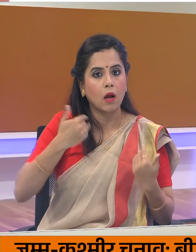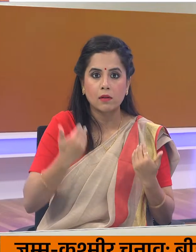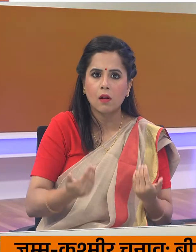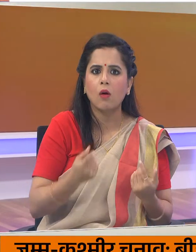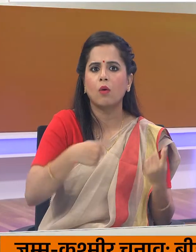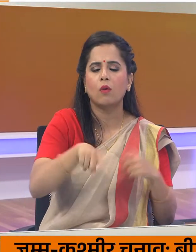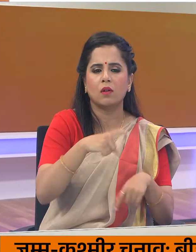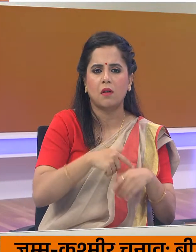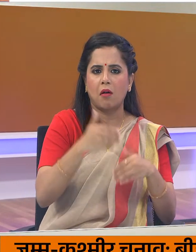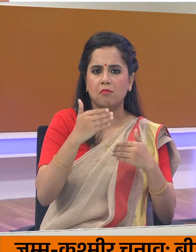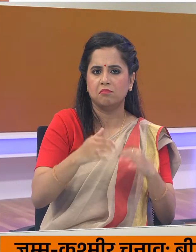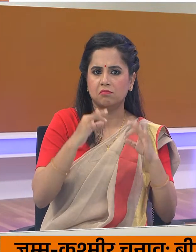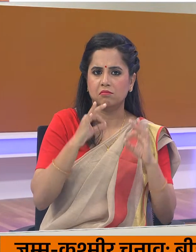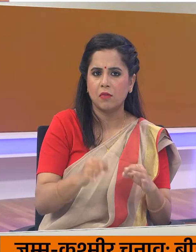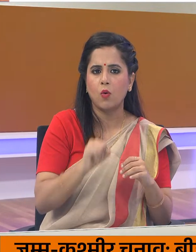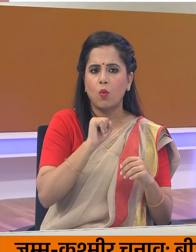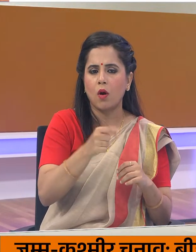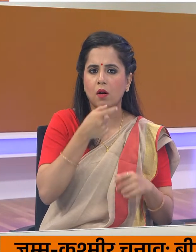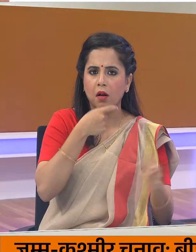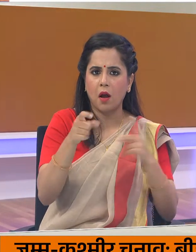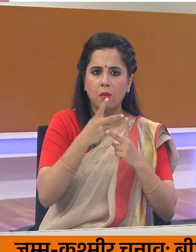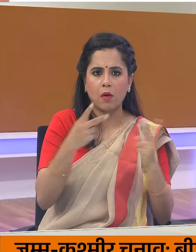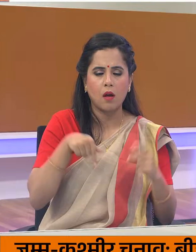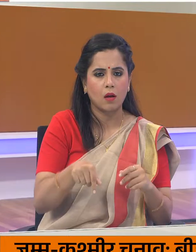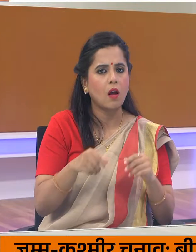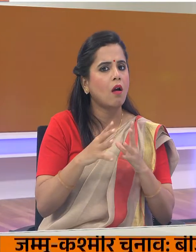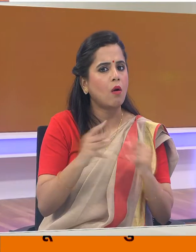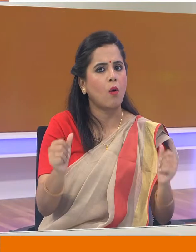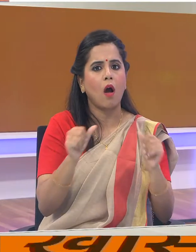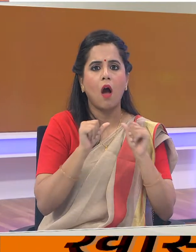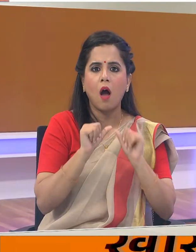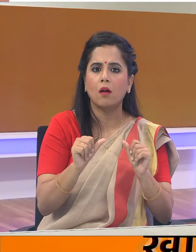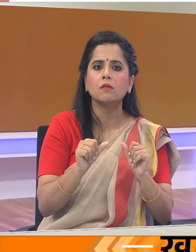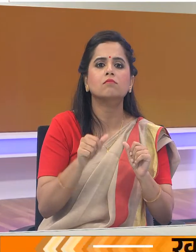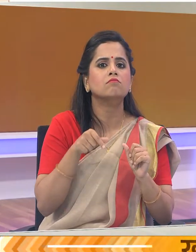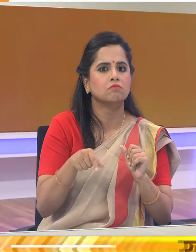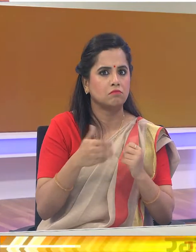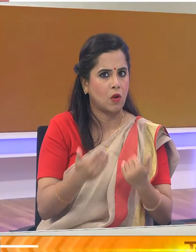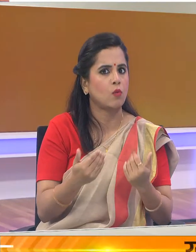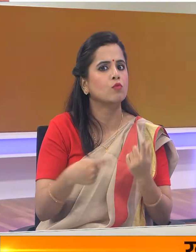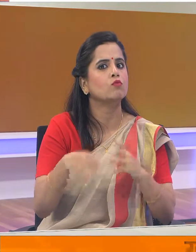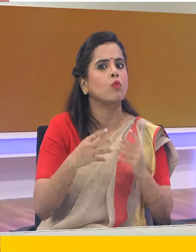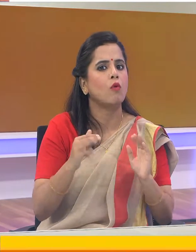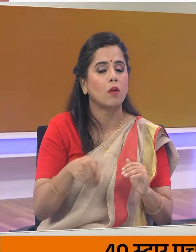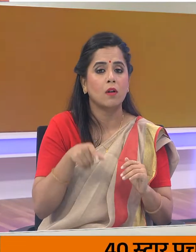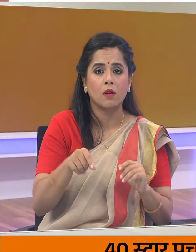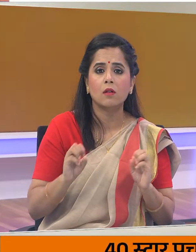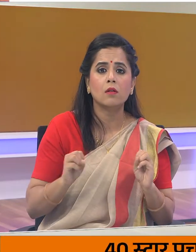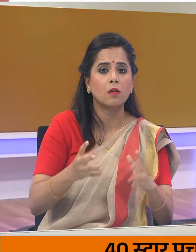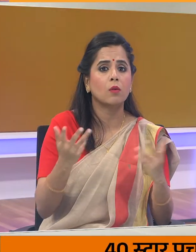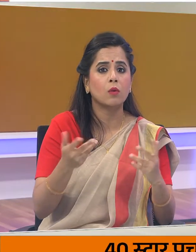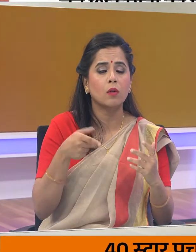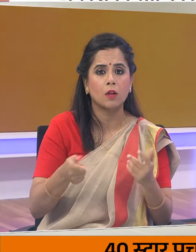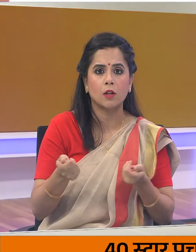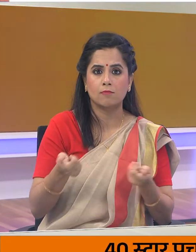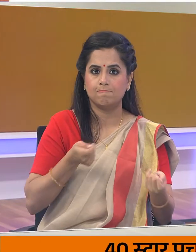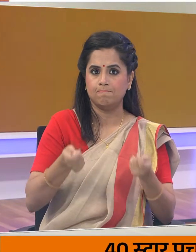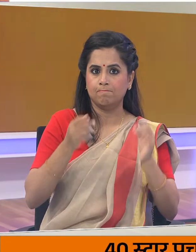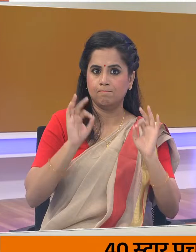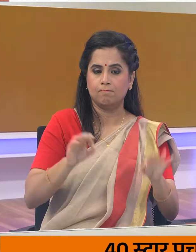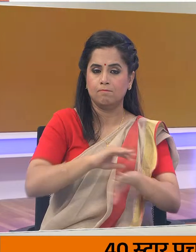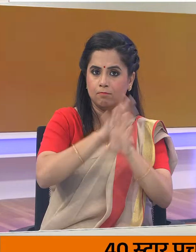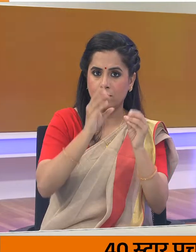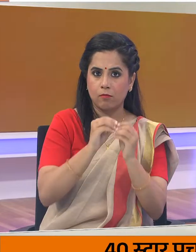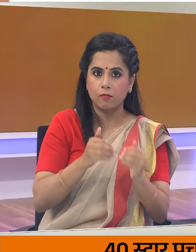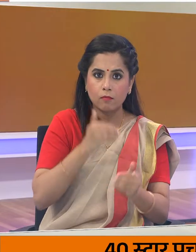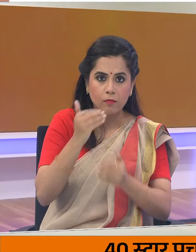अब तय समय सीमा में ही उनकी शिकायतों को हल किया जा रहा है। यह पहल सुशासन सुनिश्चित करने